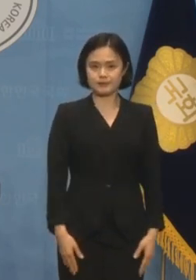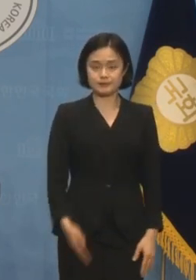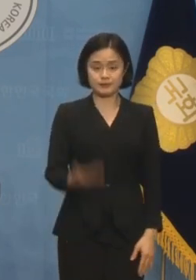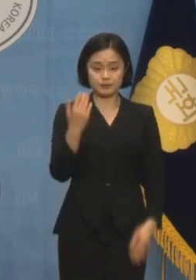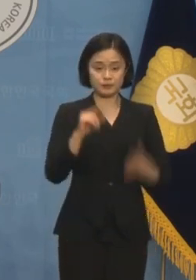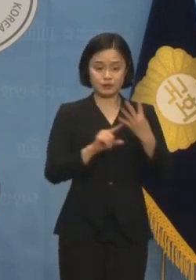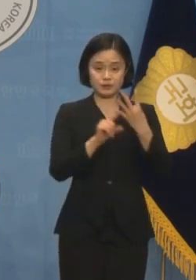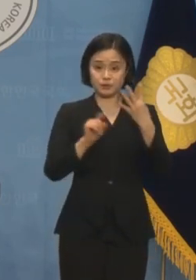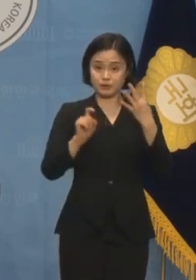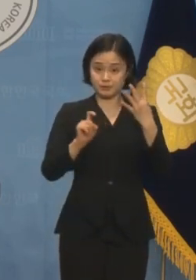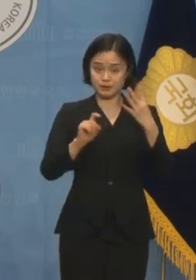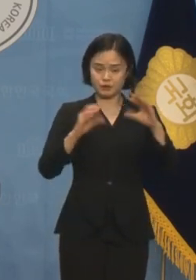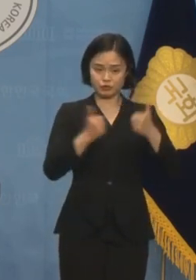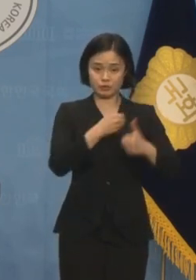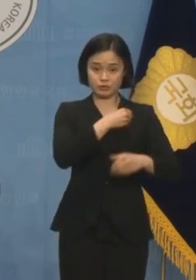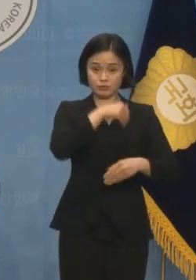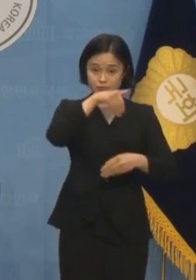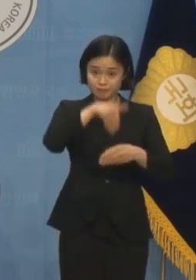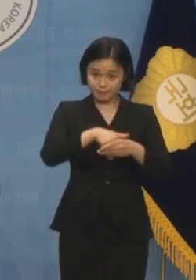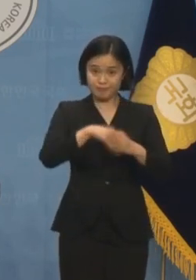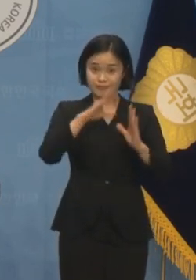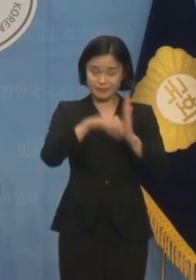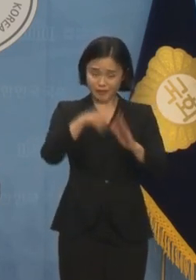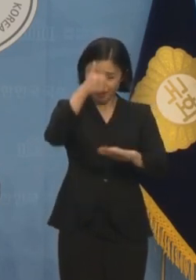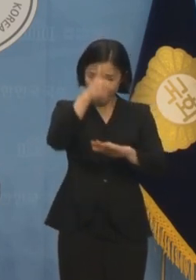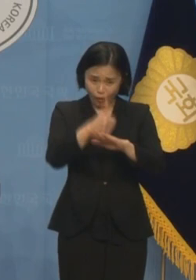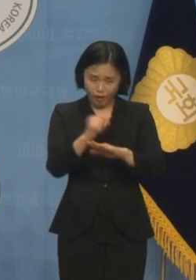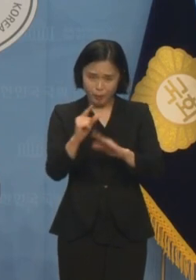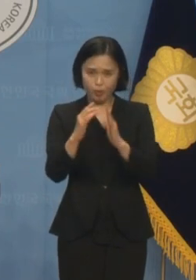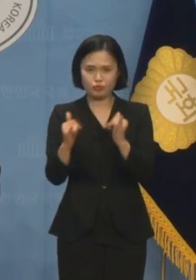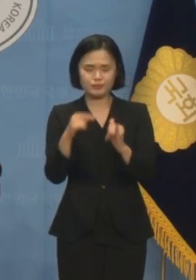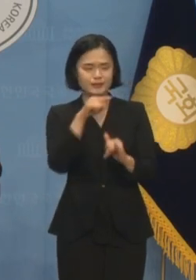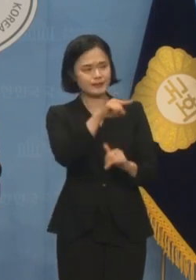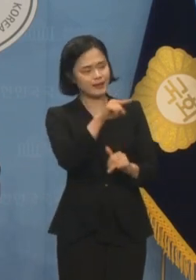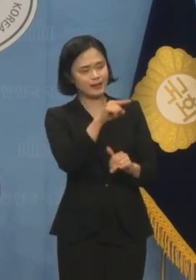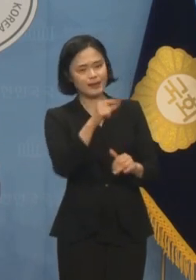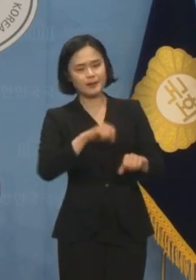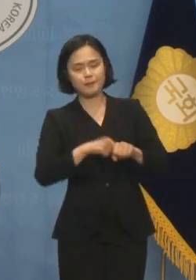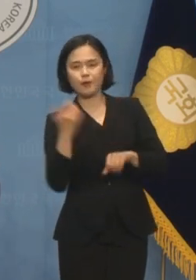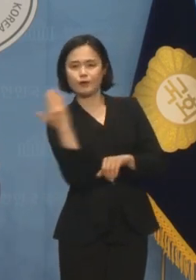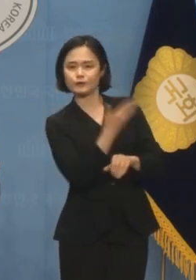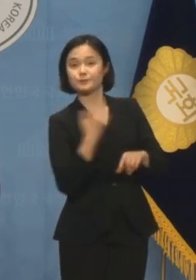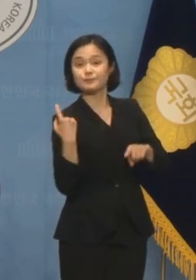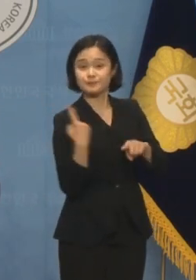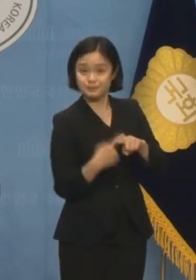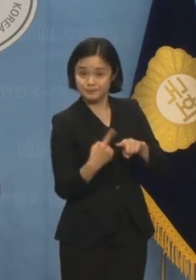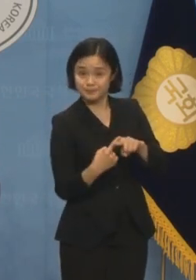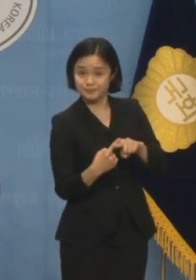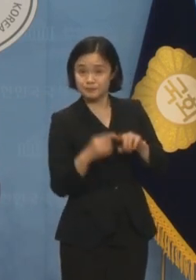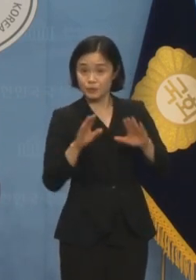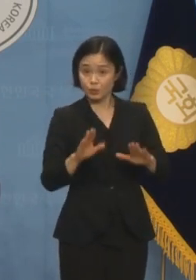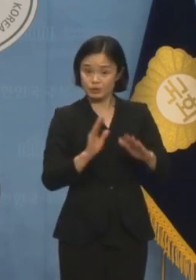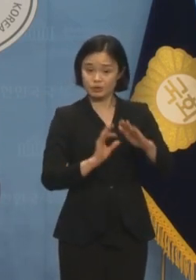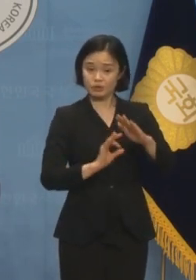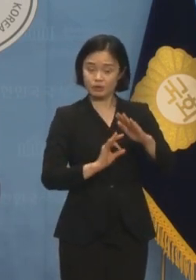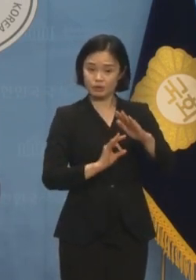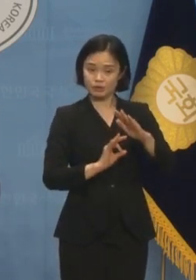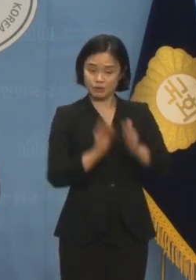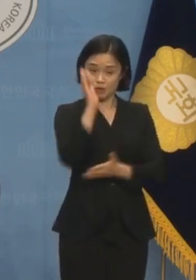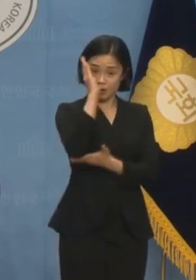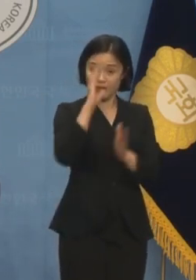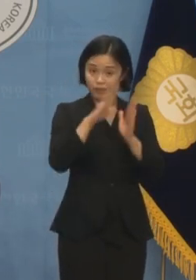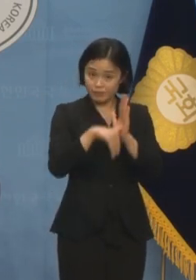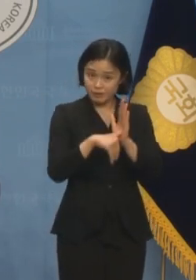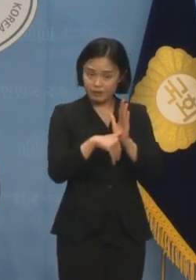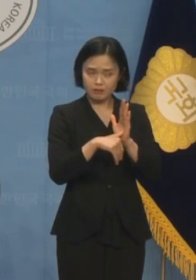총선에서 엄중한 국민의 심판을 받았습니다. 그럼에도 오늘 회견에서는 윤 대통령이 하나도 변하지